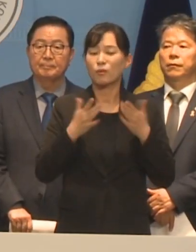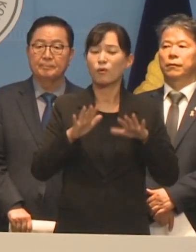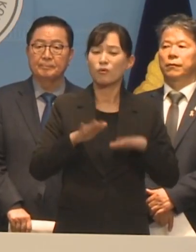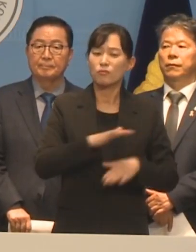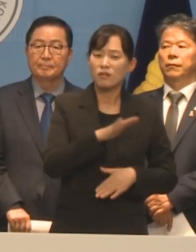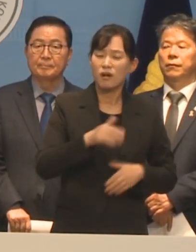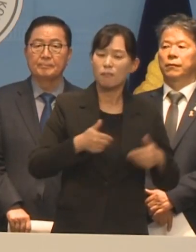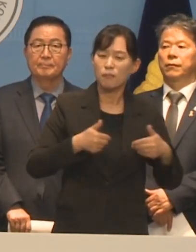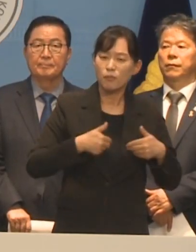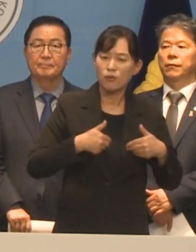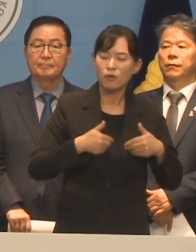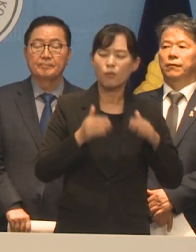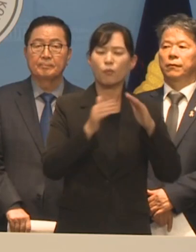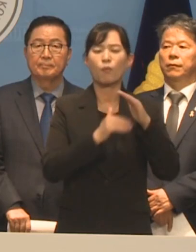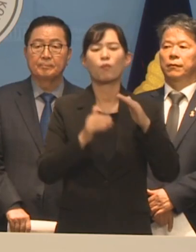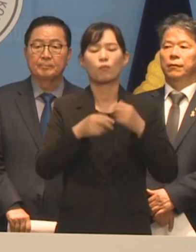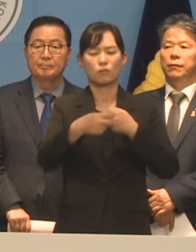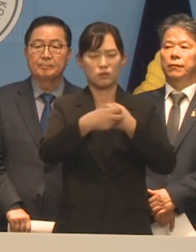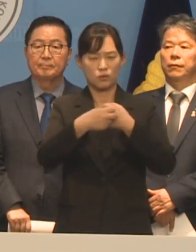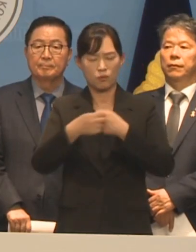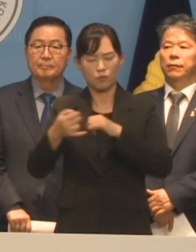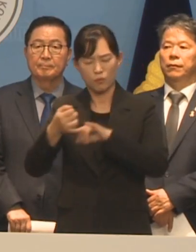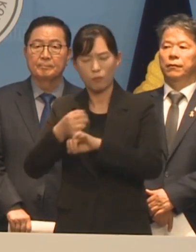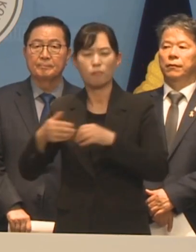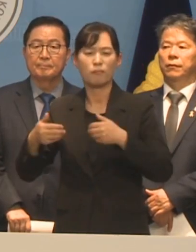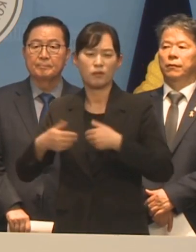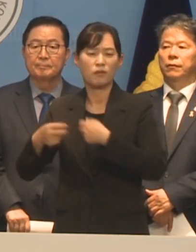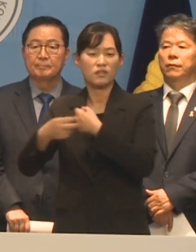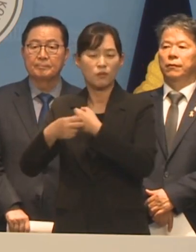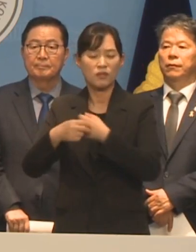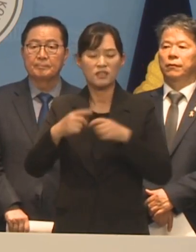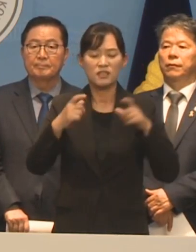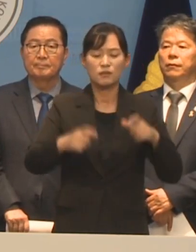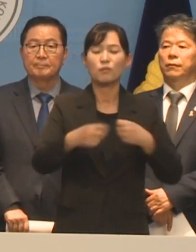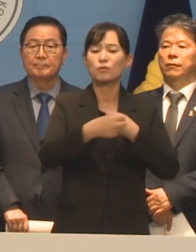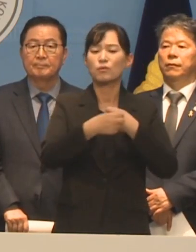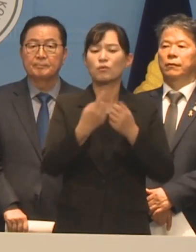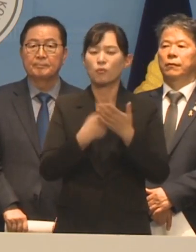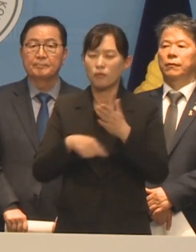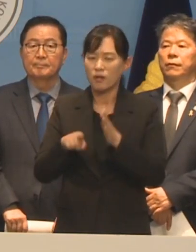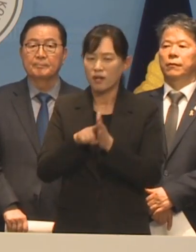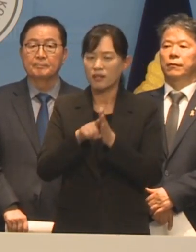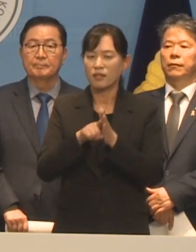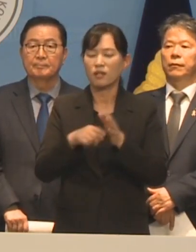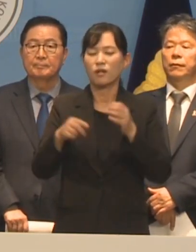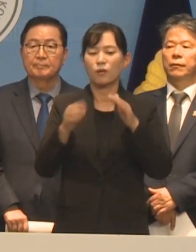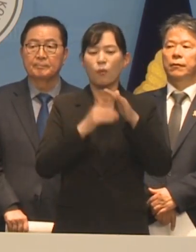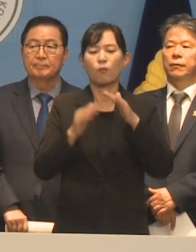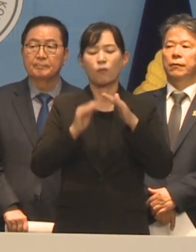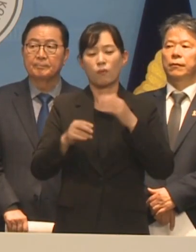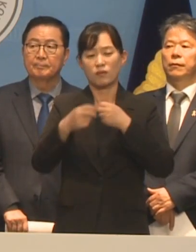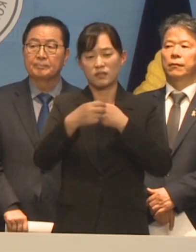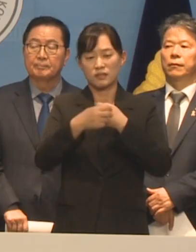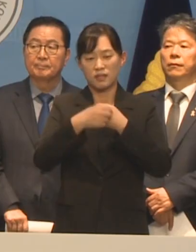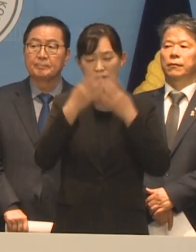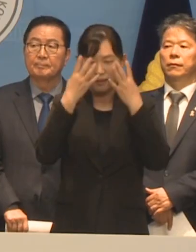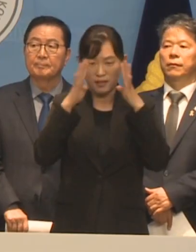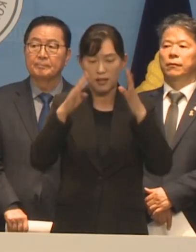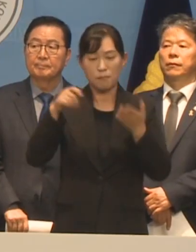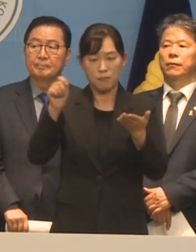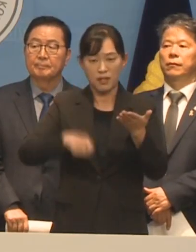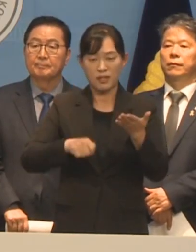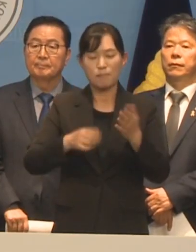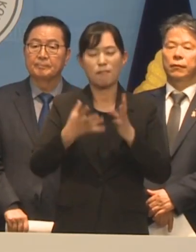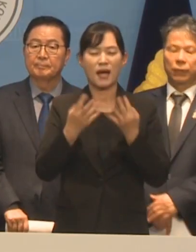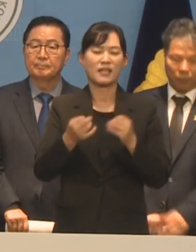한 공공의료, 필수의료, 지역 의료를 위한 공공의대법 통과에 많은 관심 기울여 주시길